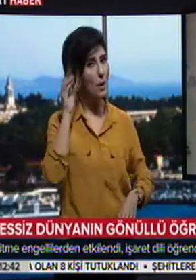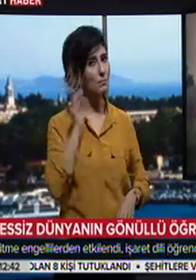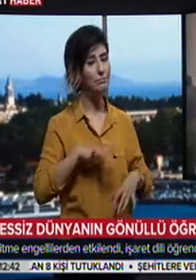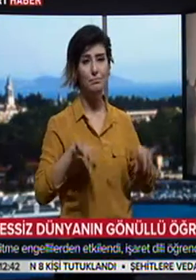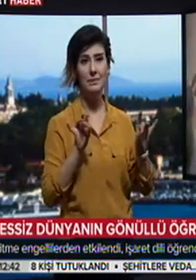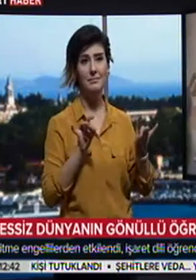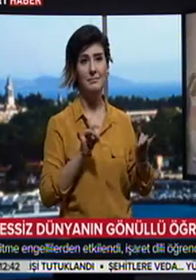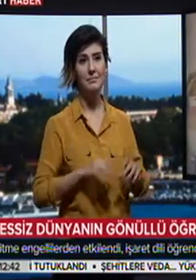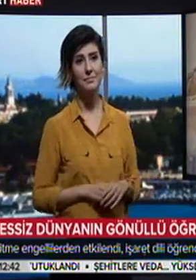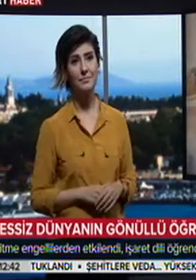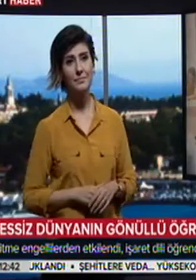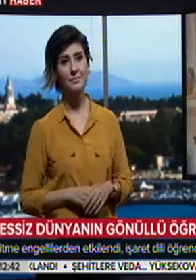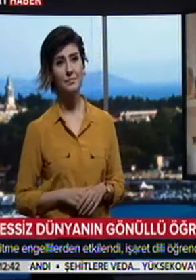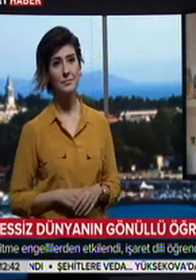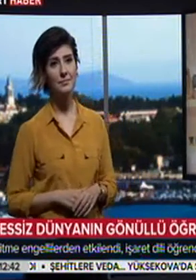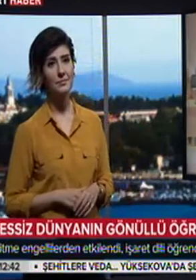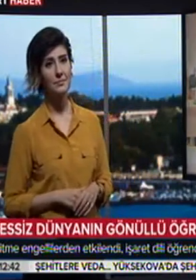öğrenmiş.